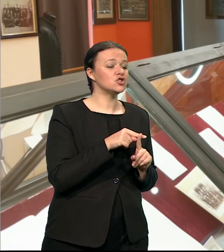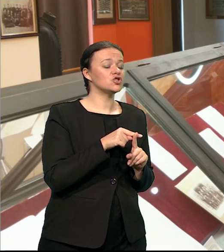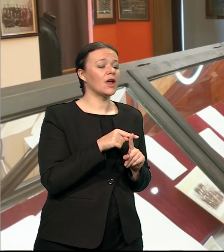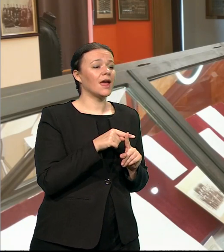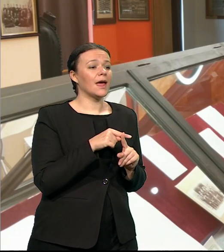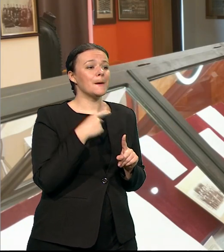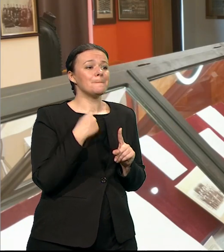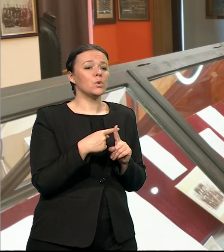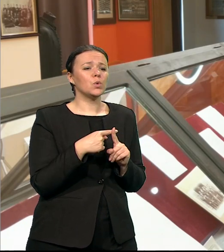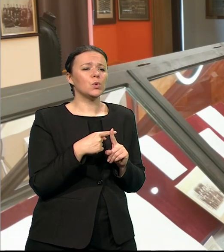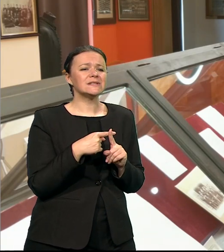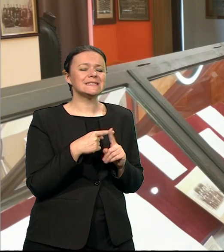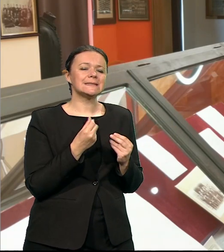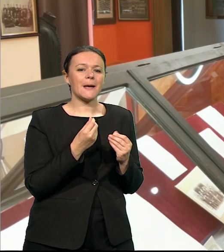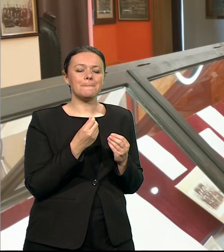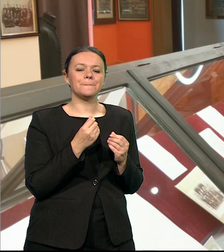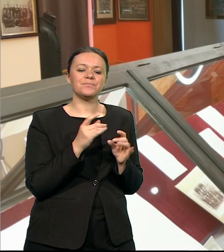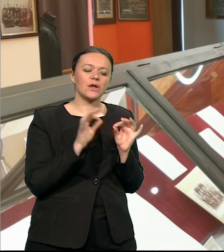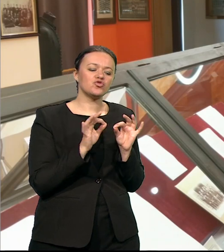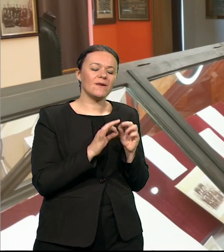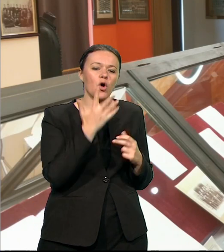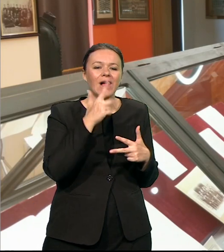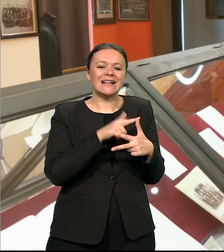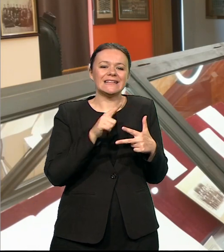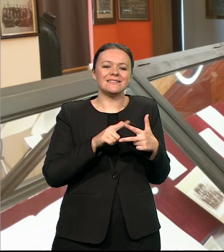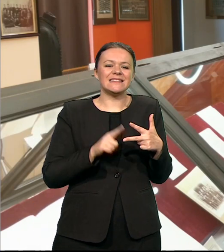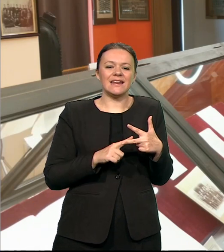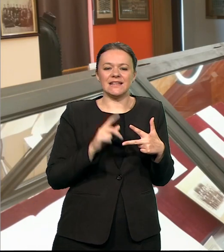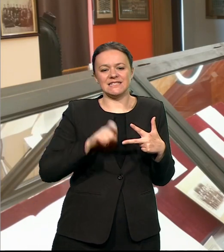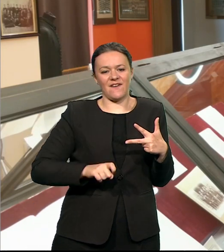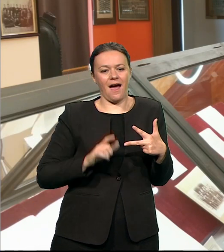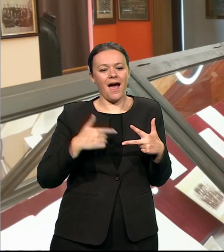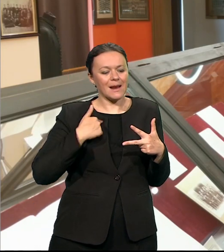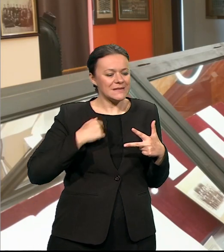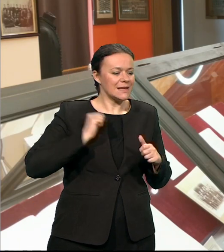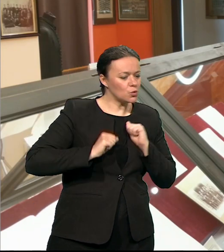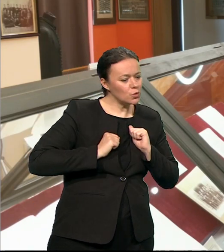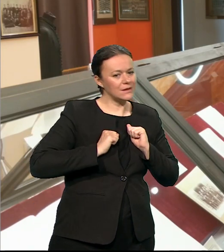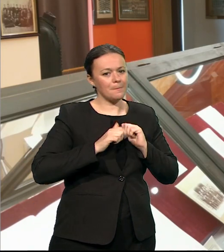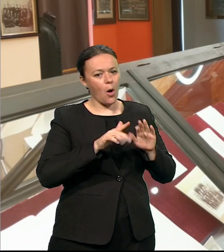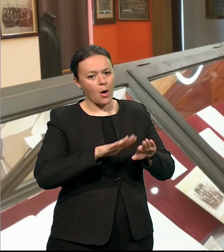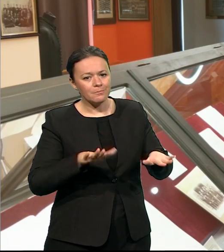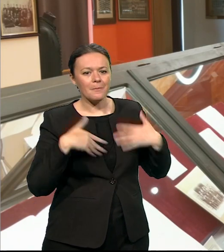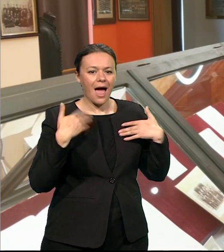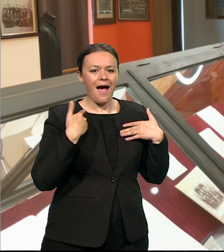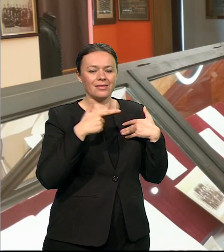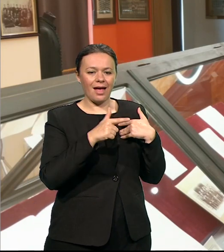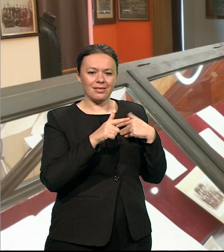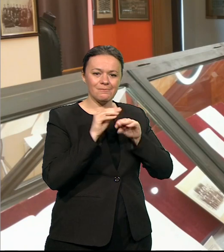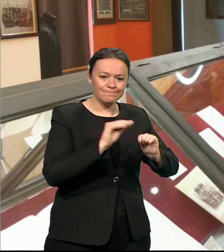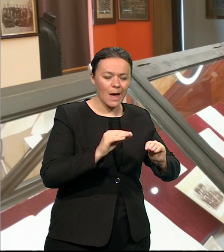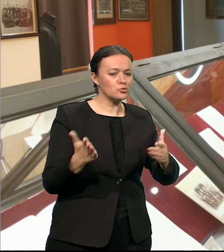je najvažnije, to su ta tri momenta koje se trudimo da prenesemo na mlade, snage i pokoljenja, a to